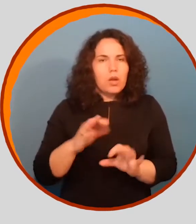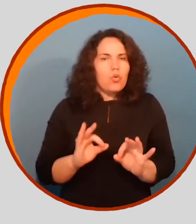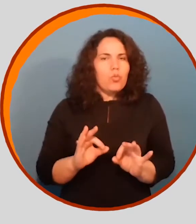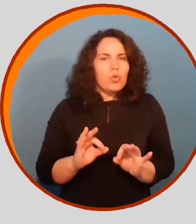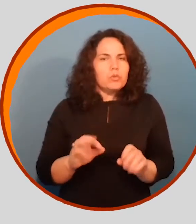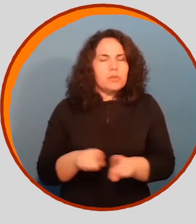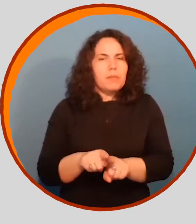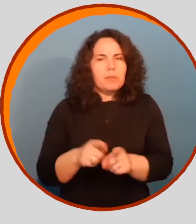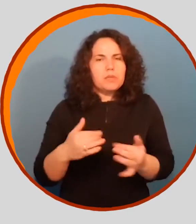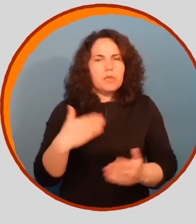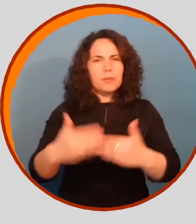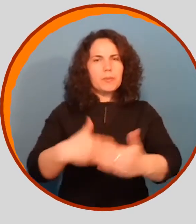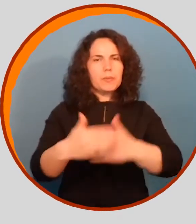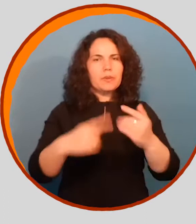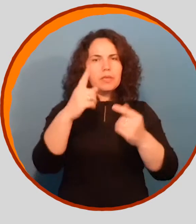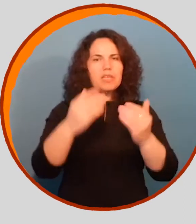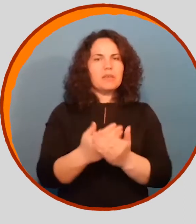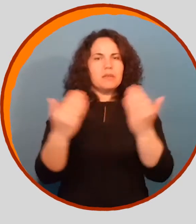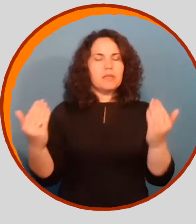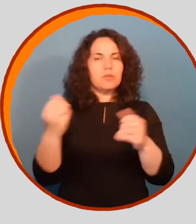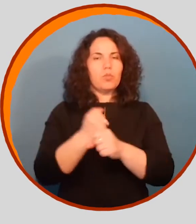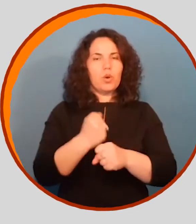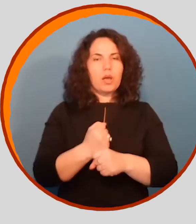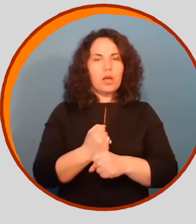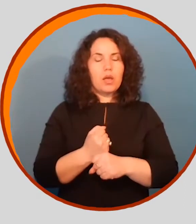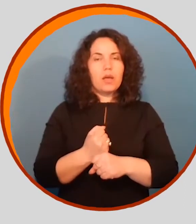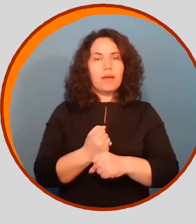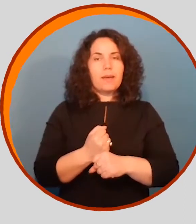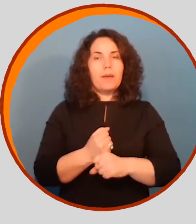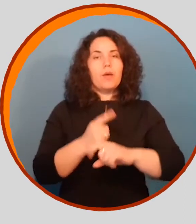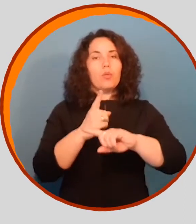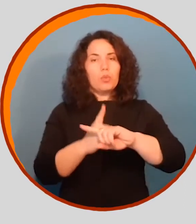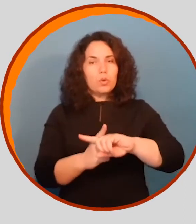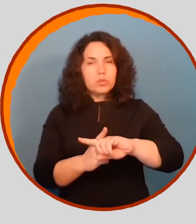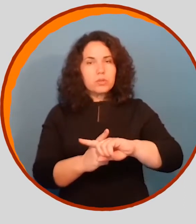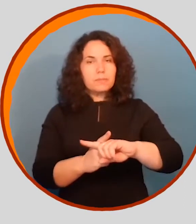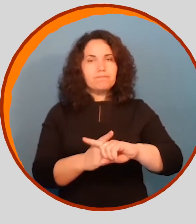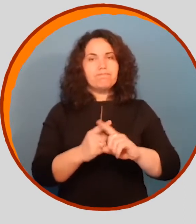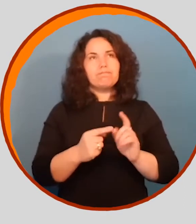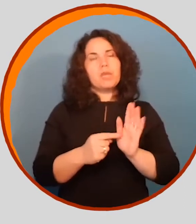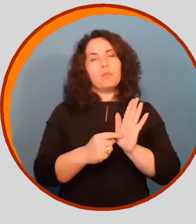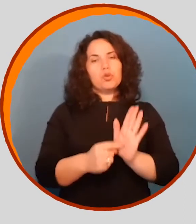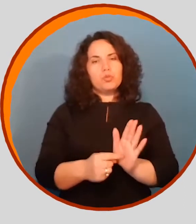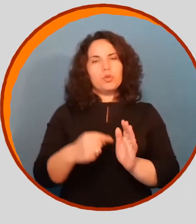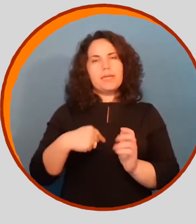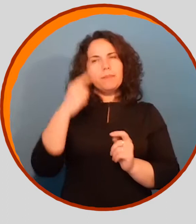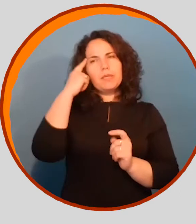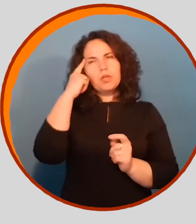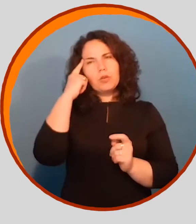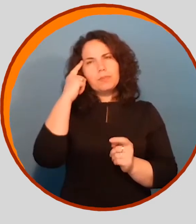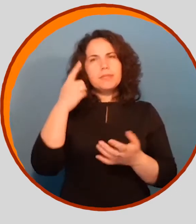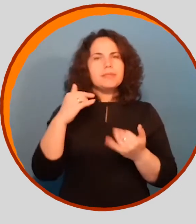njëjtën pikpamje për ditën. Gjithashtu duhet të jetë parashikueshme. Sa më